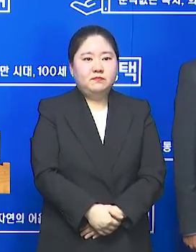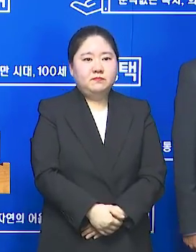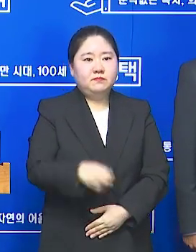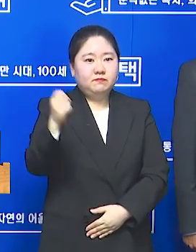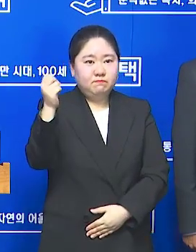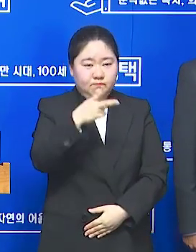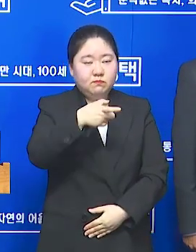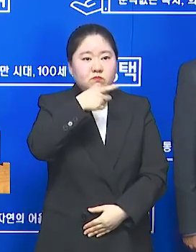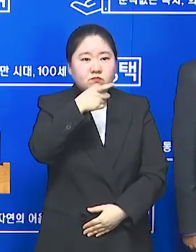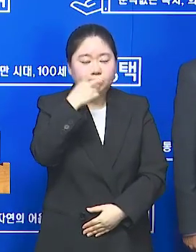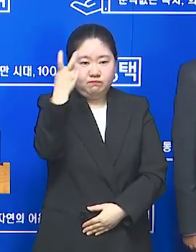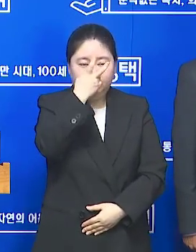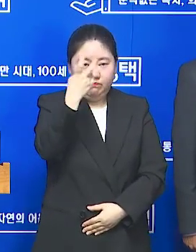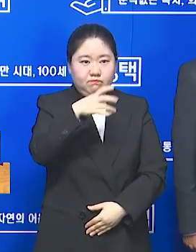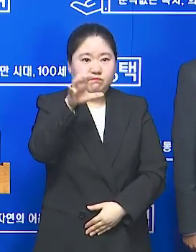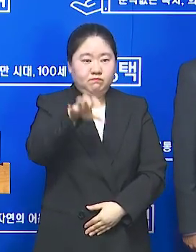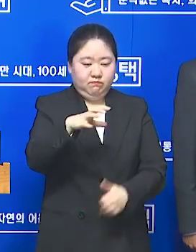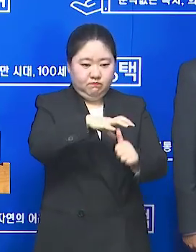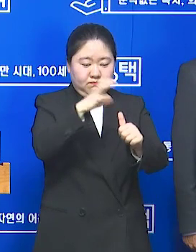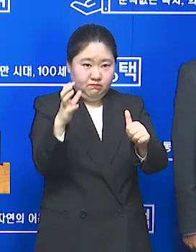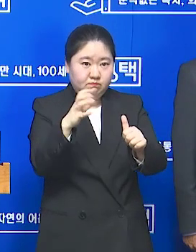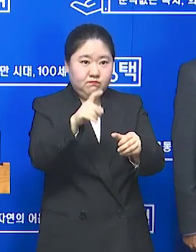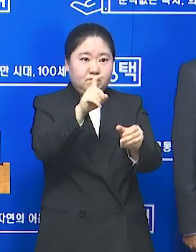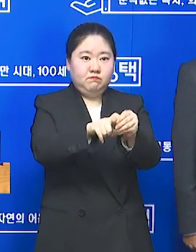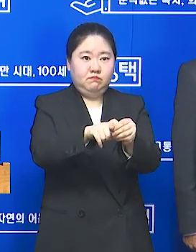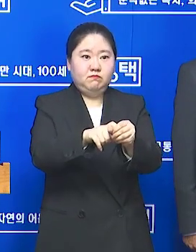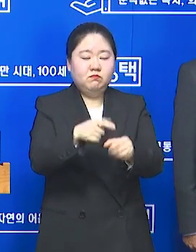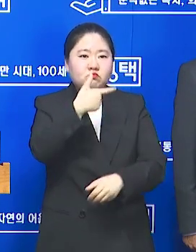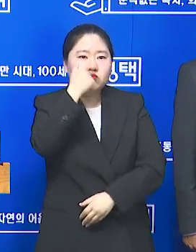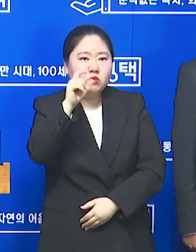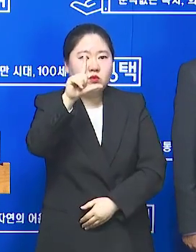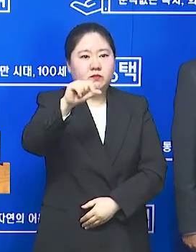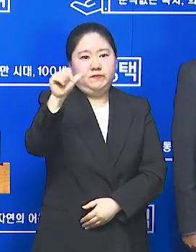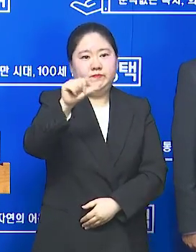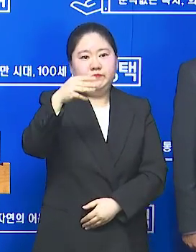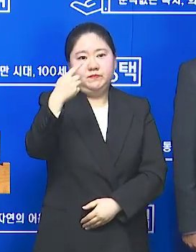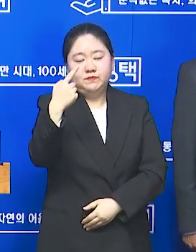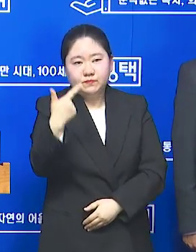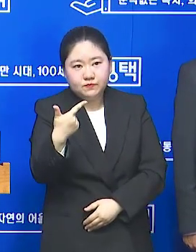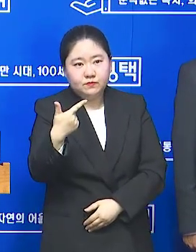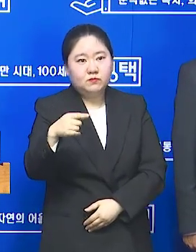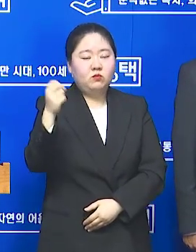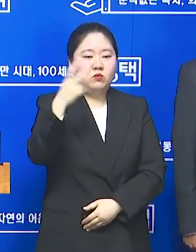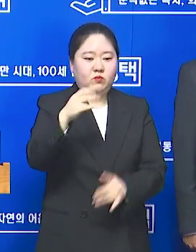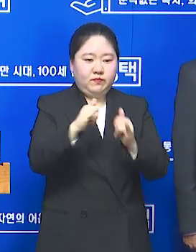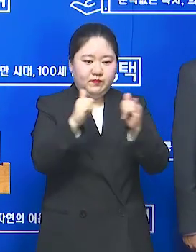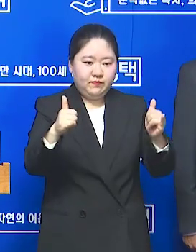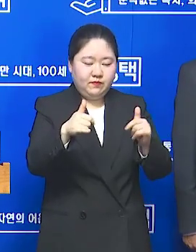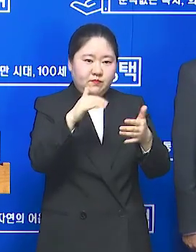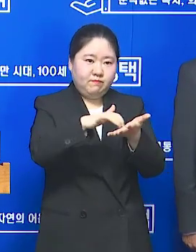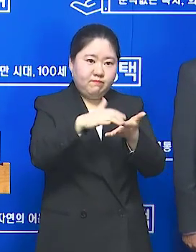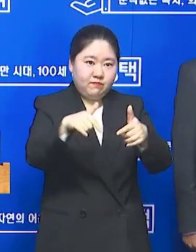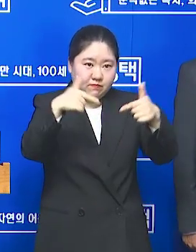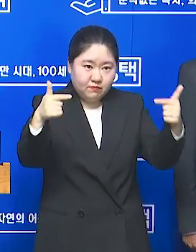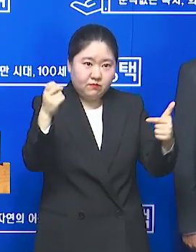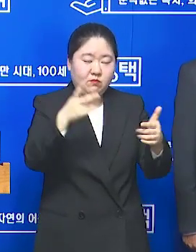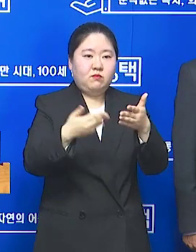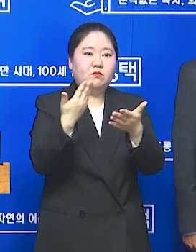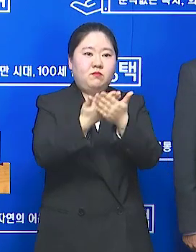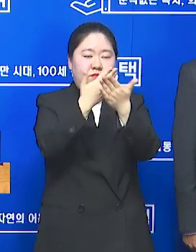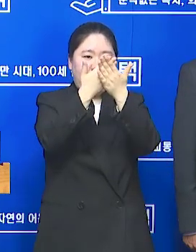또한 상수원 보호구역 해제로 인해 부족 해제는 1만 5천 톤을 비롯하여 인구 증가 및 도시 개발 등으로